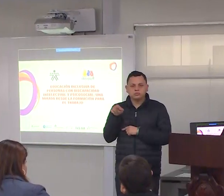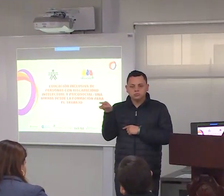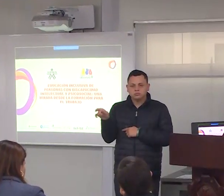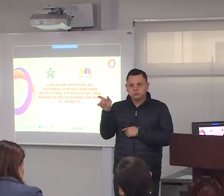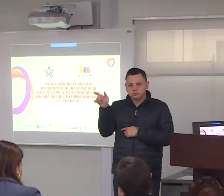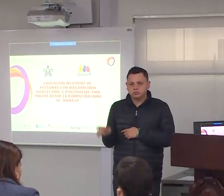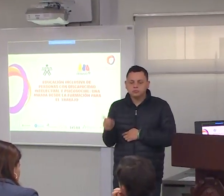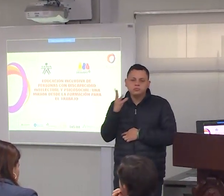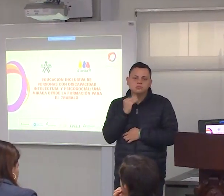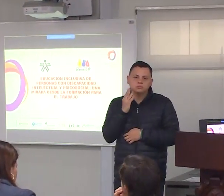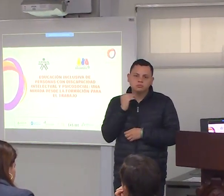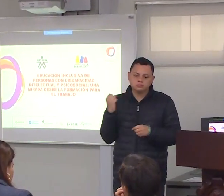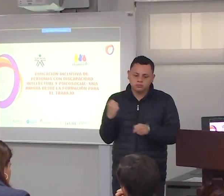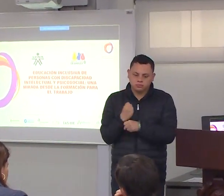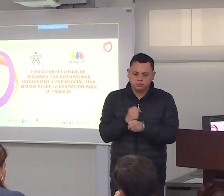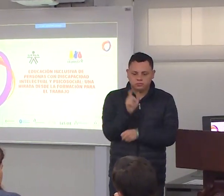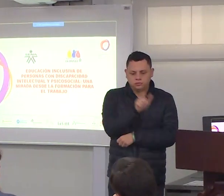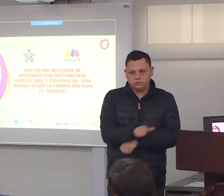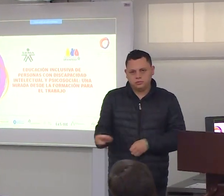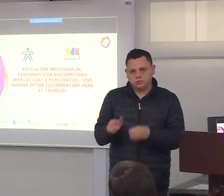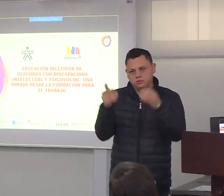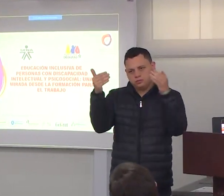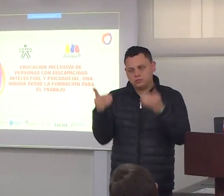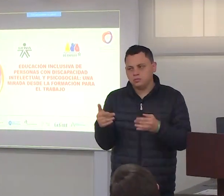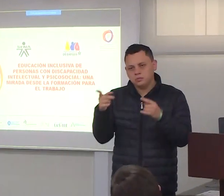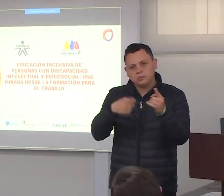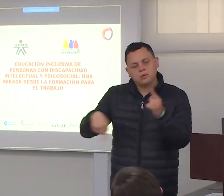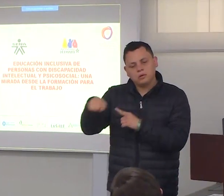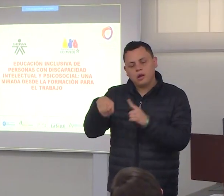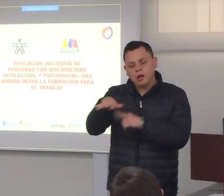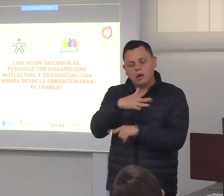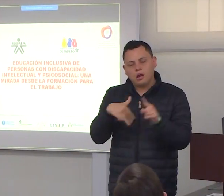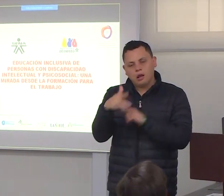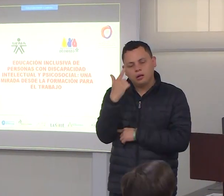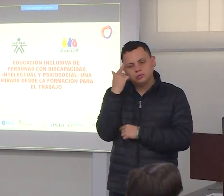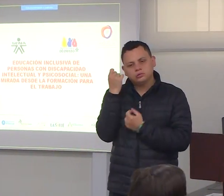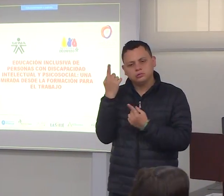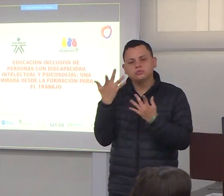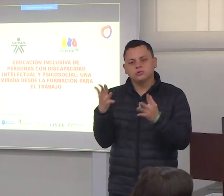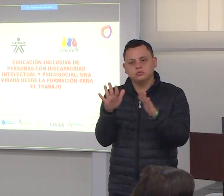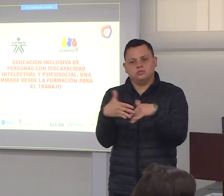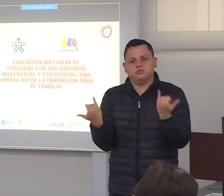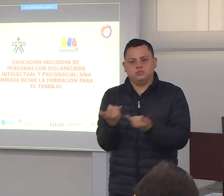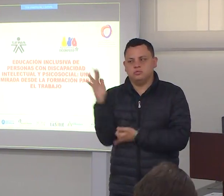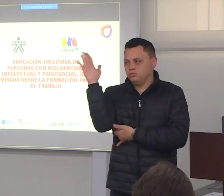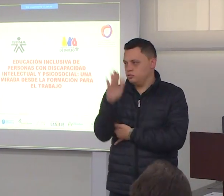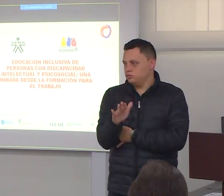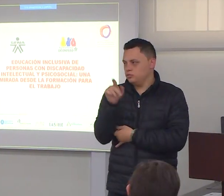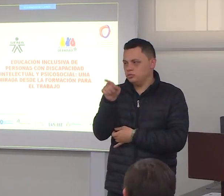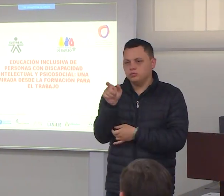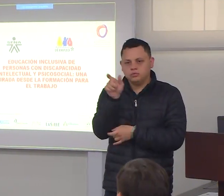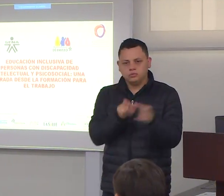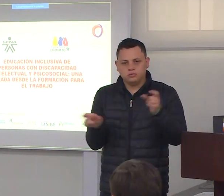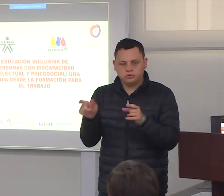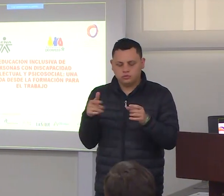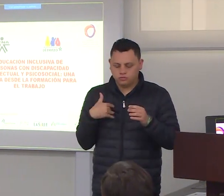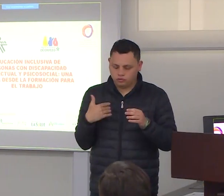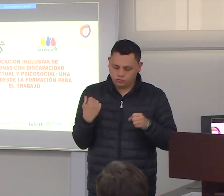trabajar con población con discapacidad para hacernos como una contextualización de un poco la realidad de nuestro SENA.